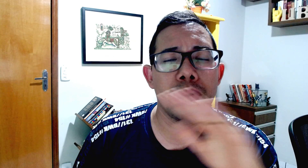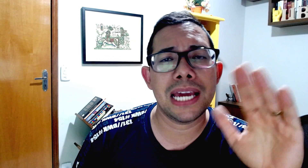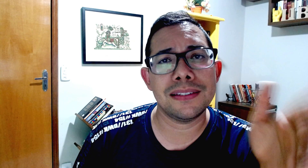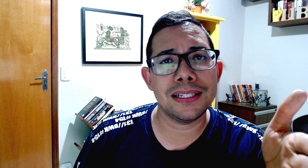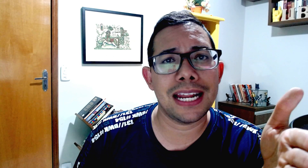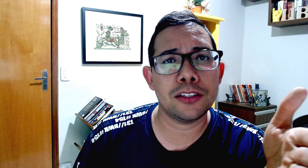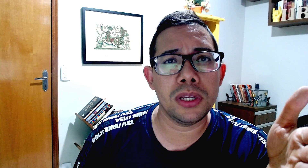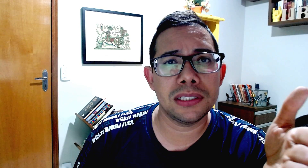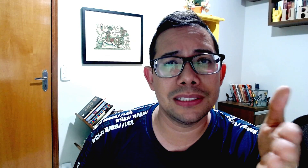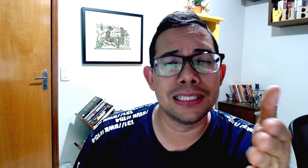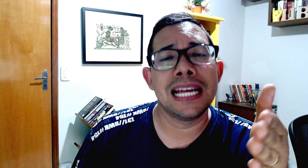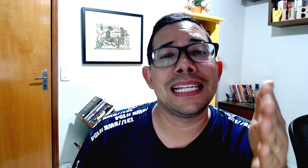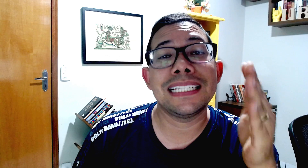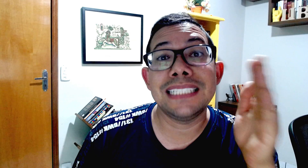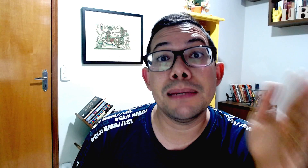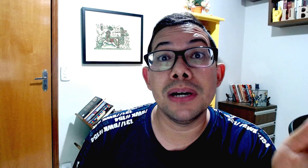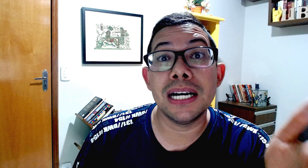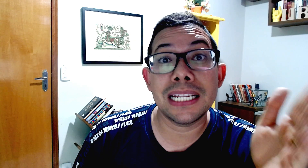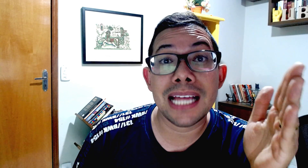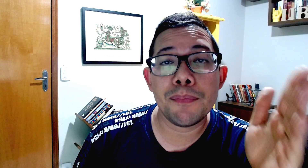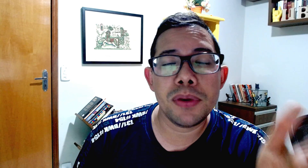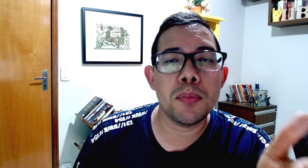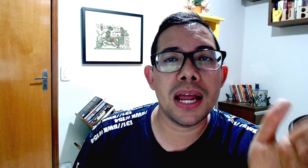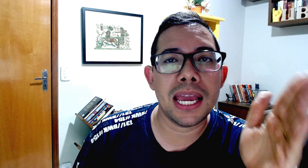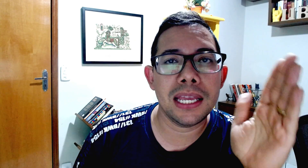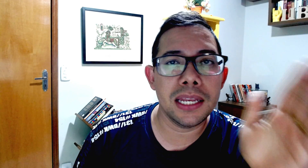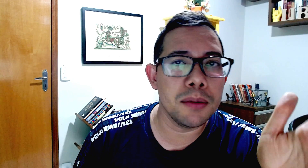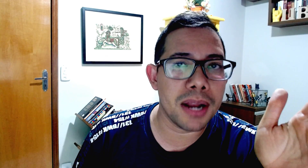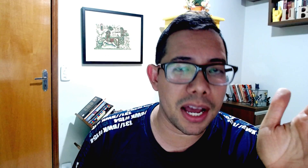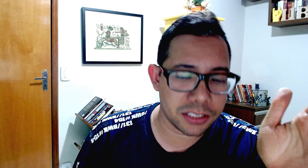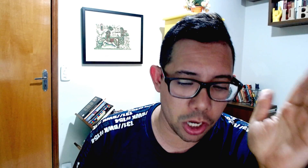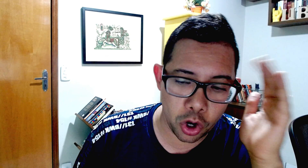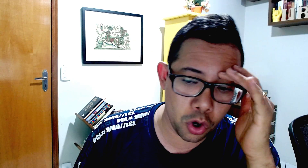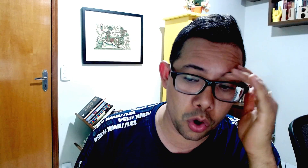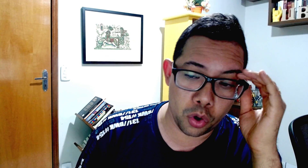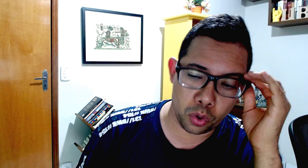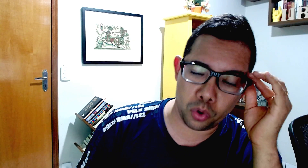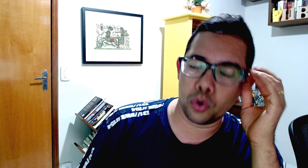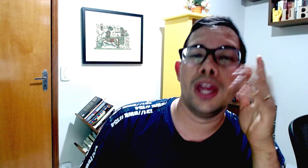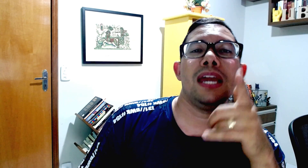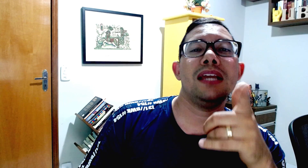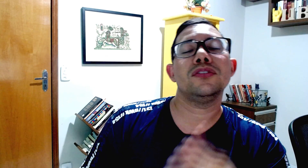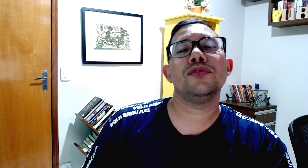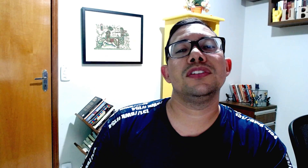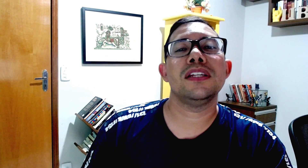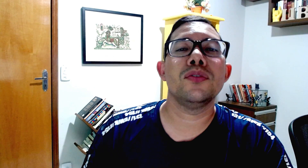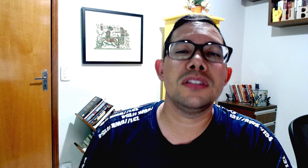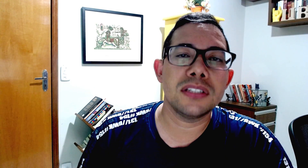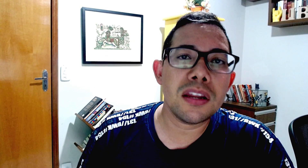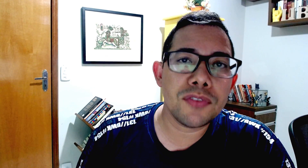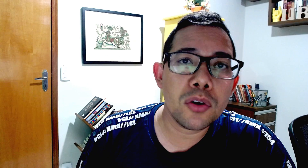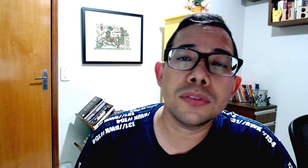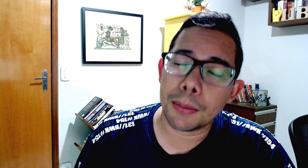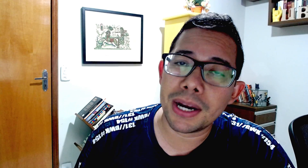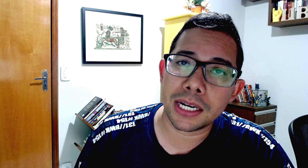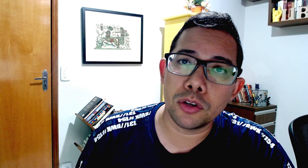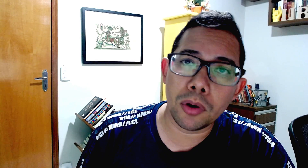online e gratuitas na Semana da Bíblia em Libras. Aê! Então, se você não se inscreveu, tá marcando